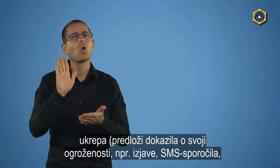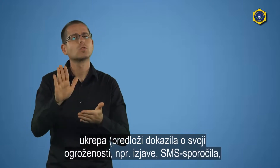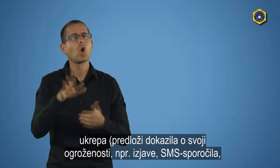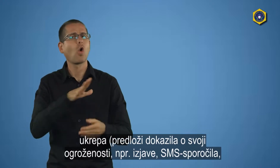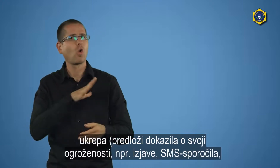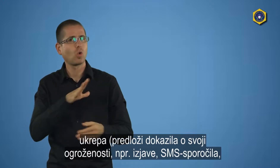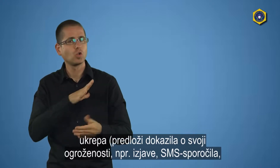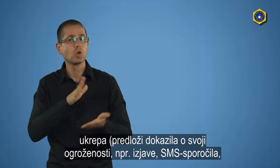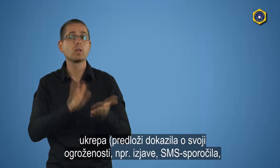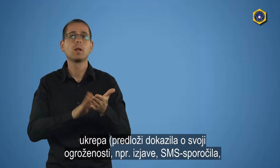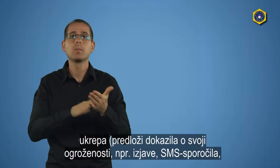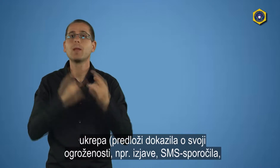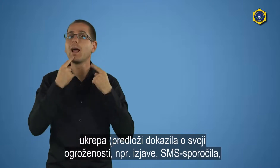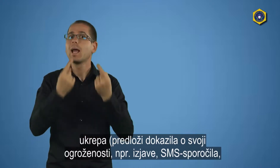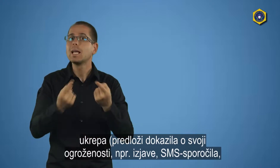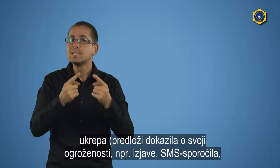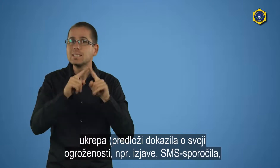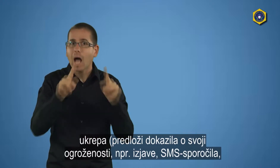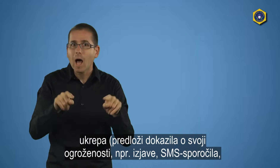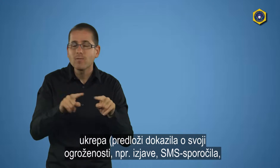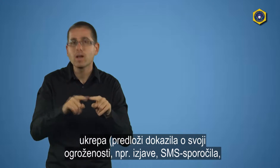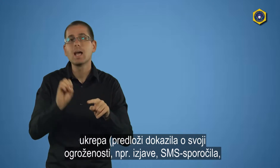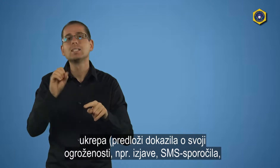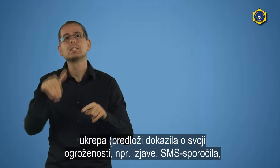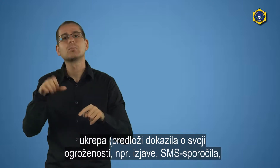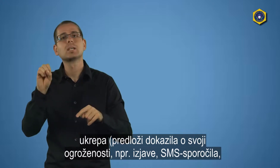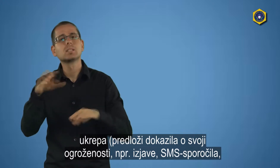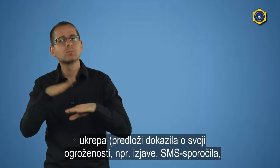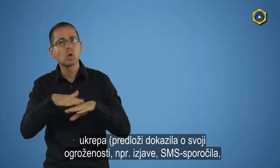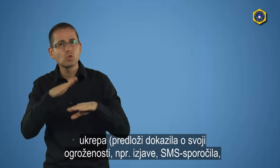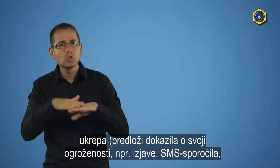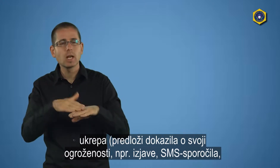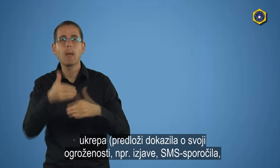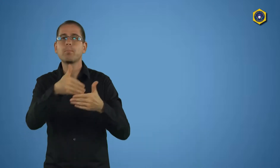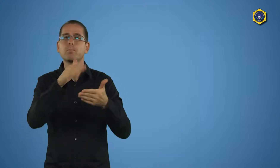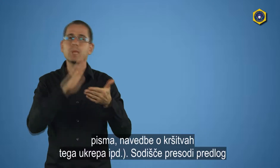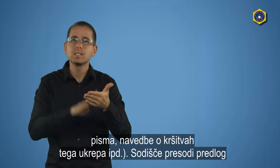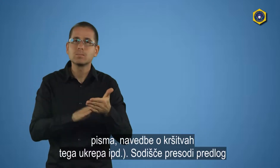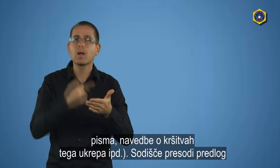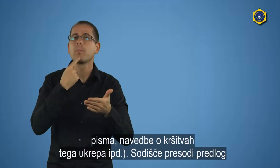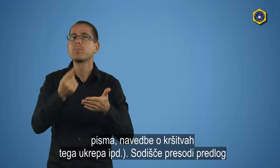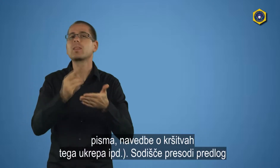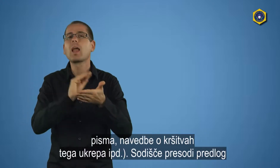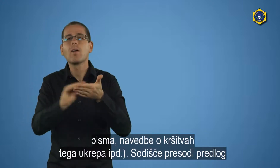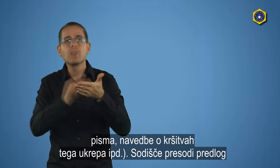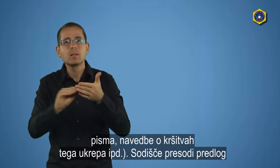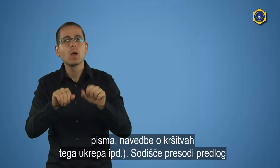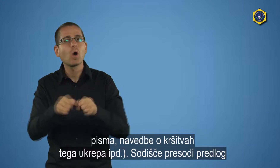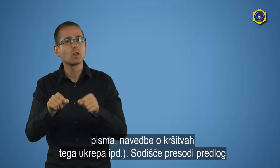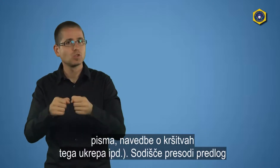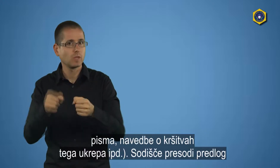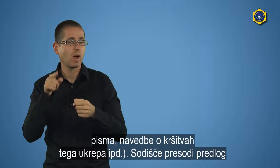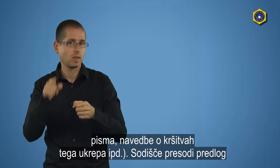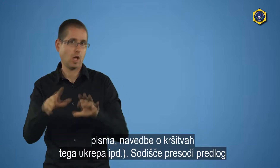primer izjave, SMS sporočila, pisma, navedbe o kršitvah tega ukrepa in podobno.